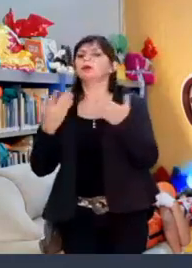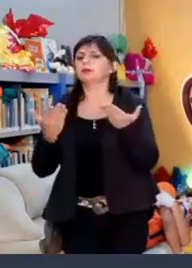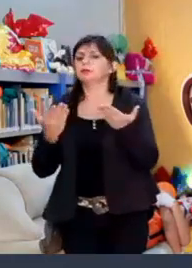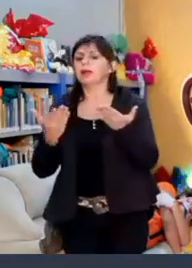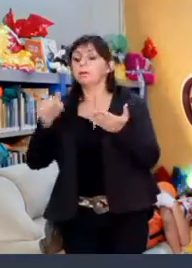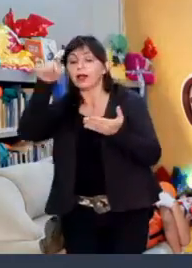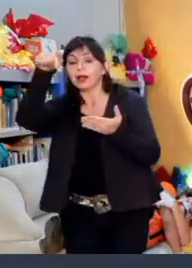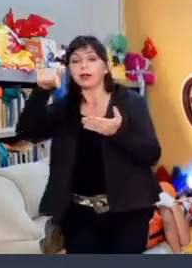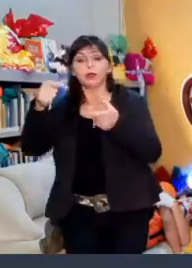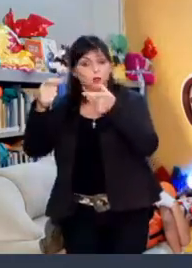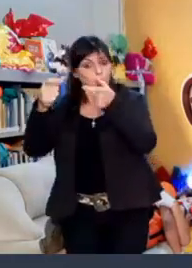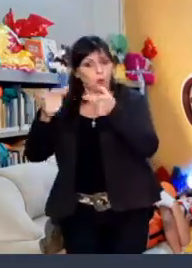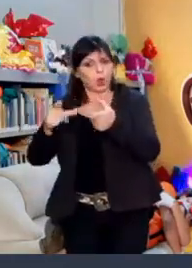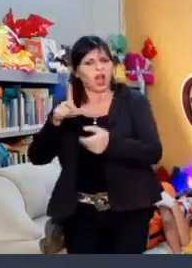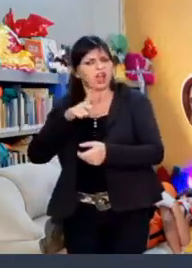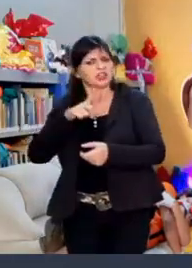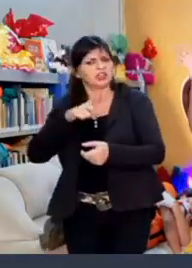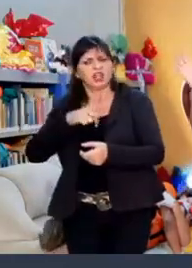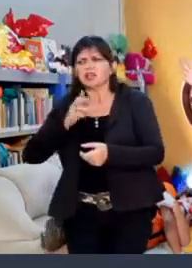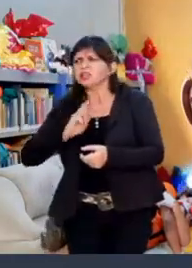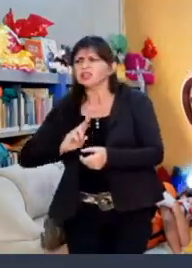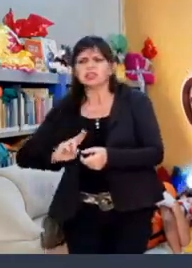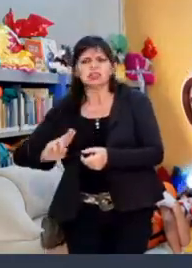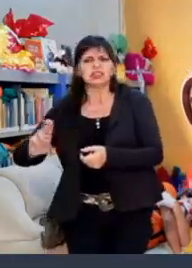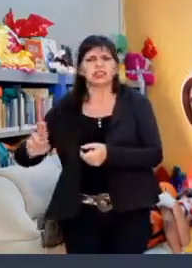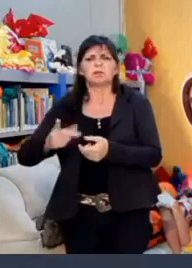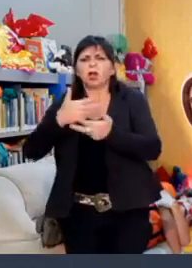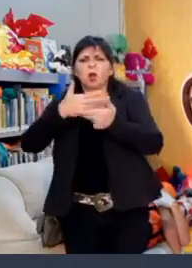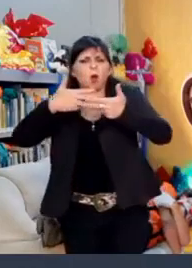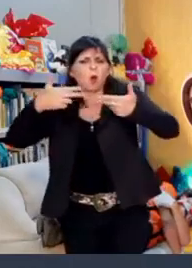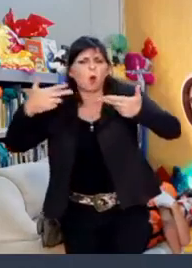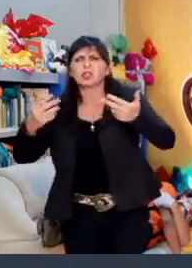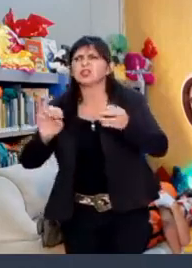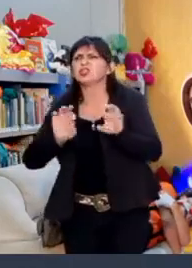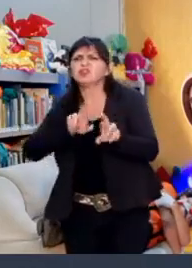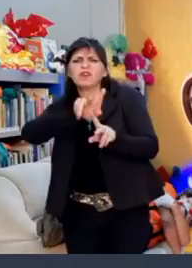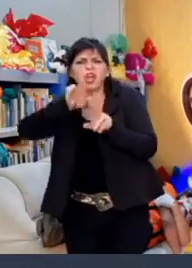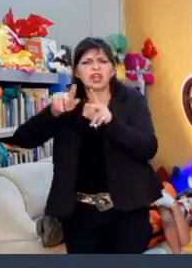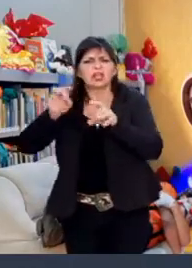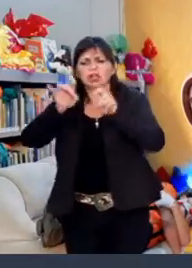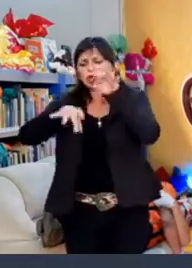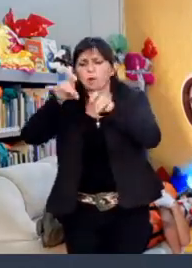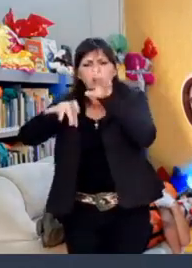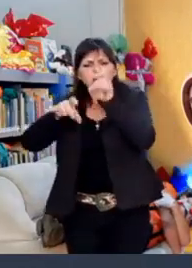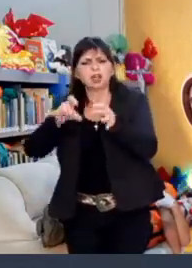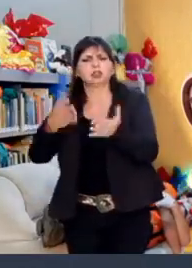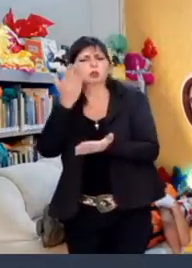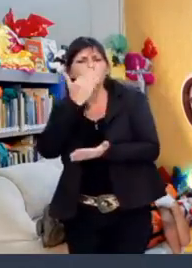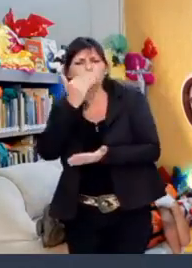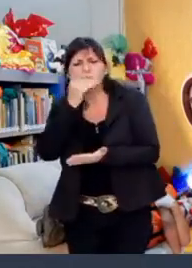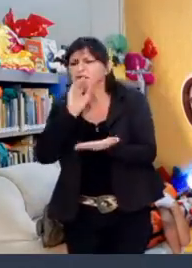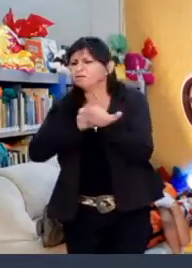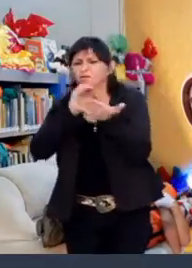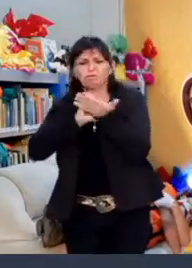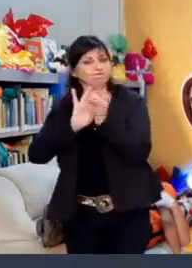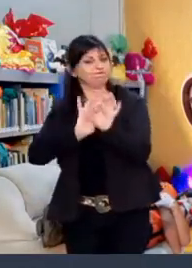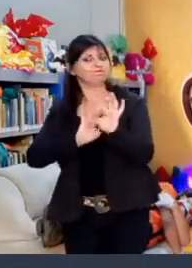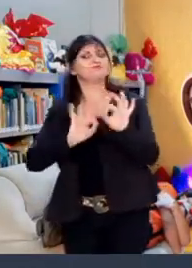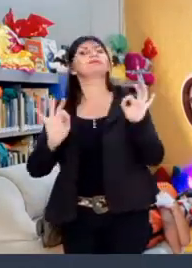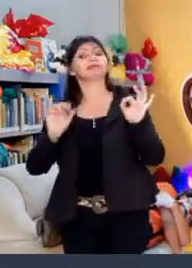abundância. Vejam como é tudo interligado, vejam como as coisas são ligadinhas. Fertilidade, abundância.